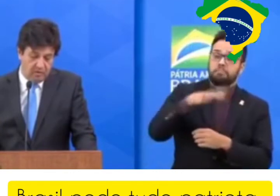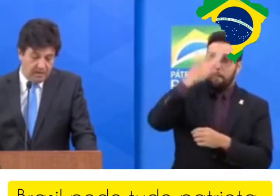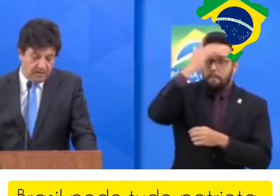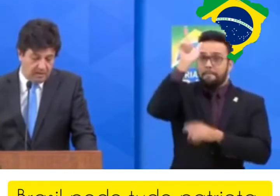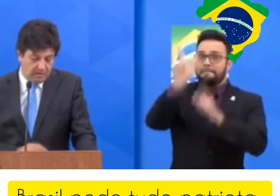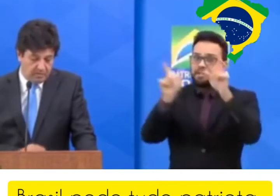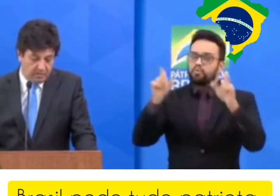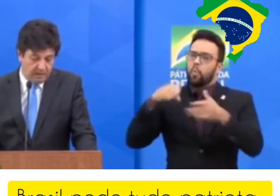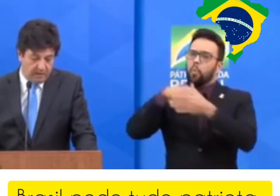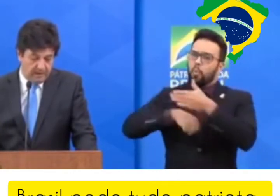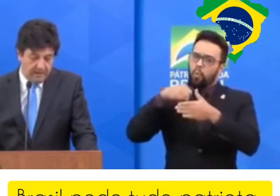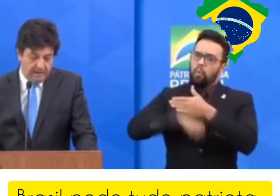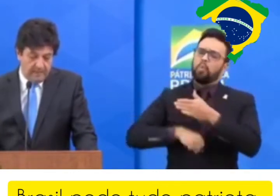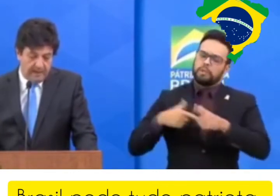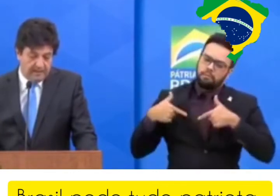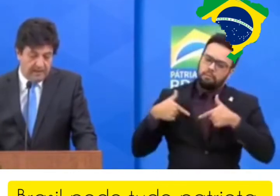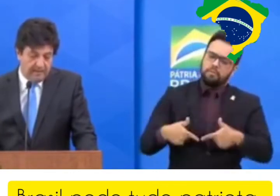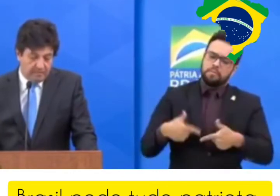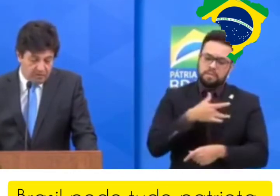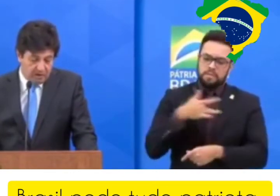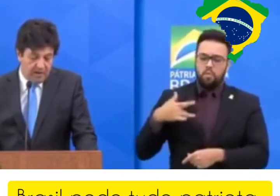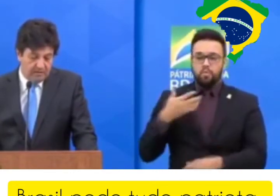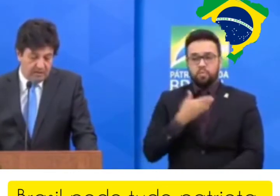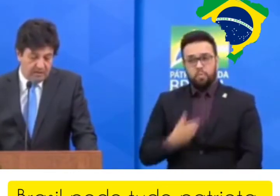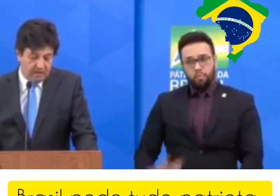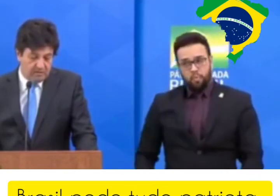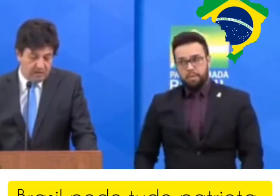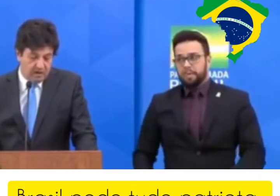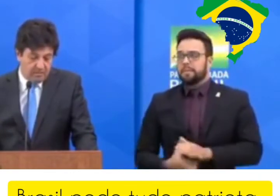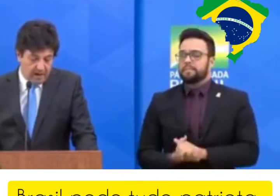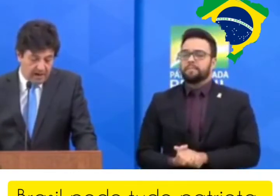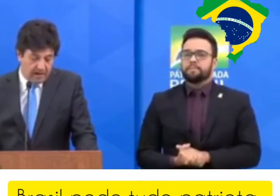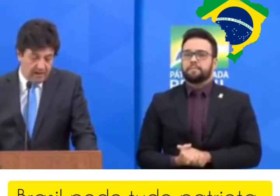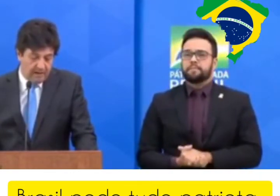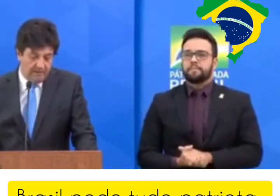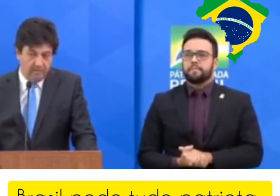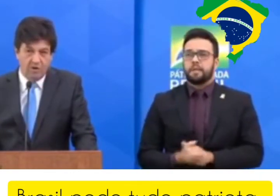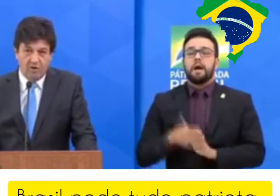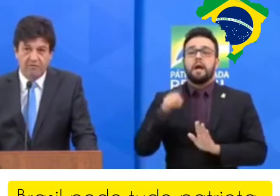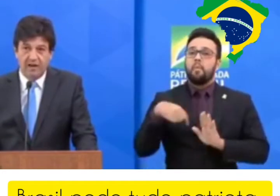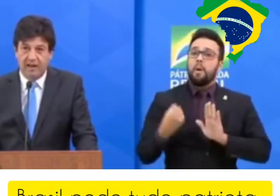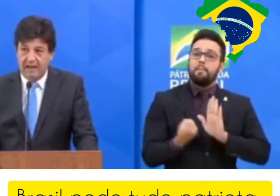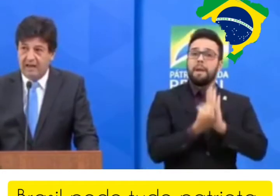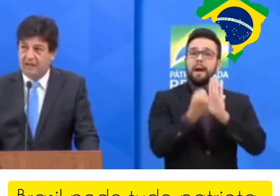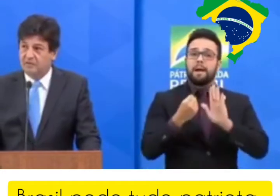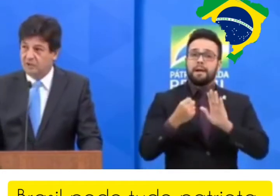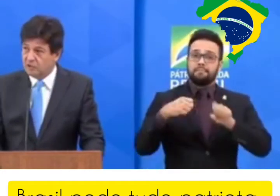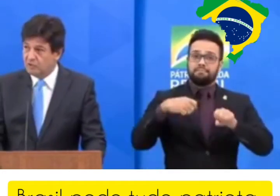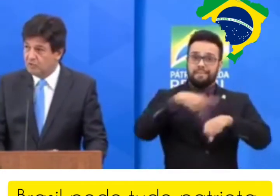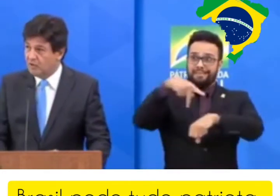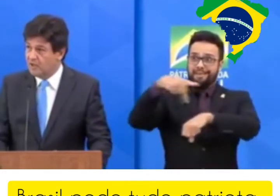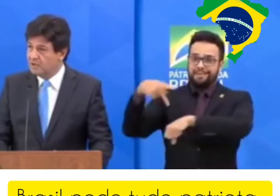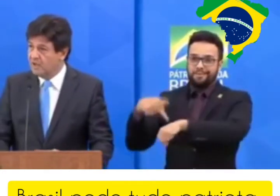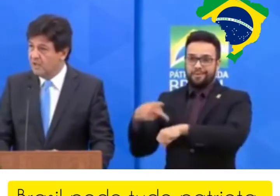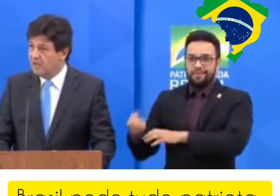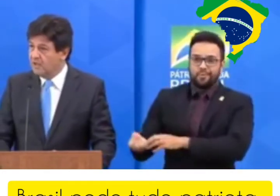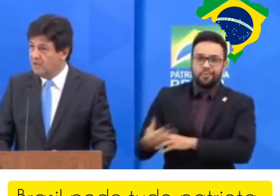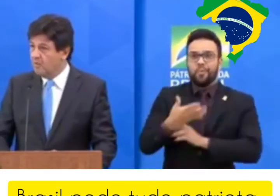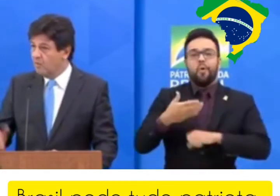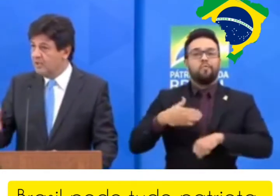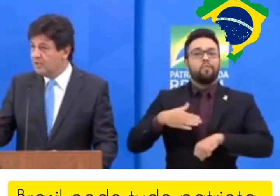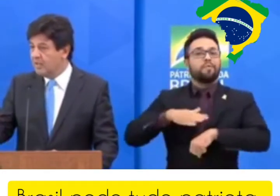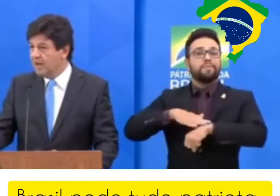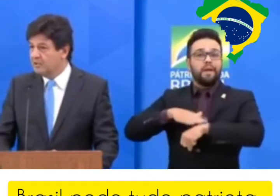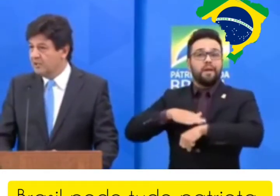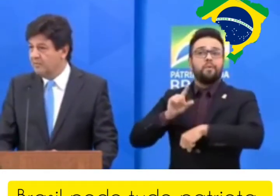que lutam pela saúde pública. Esse reposicionamento internacional marca uma nova era de discussões,